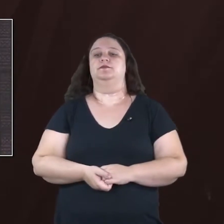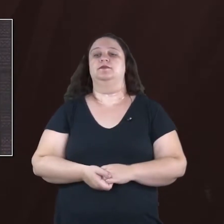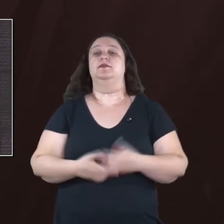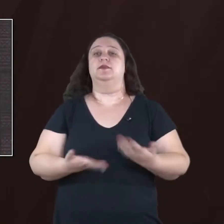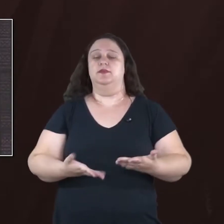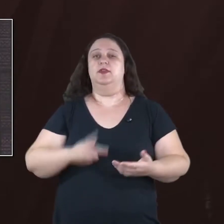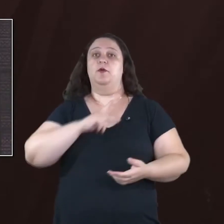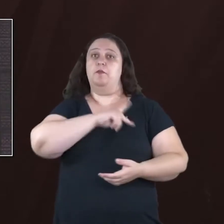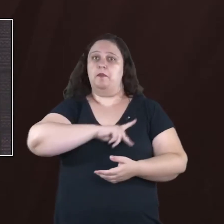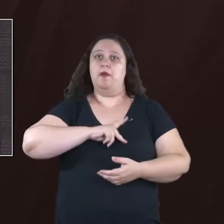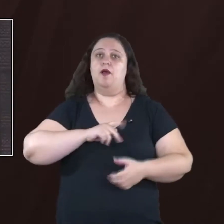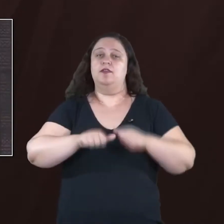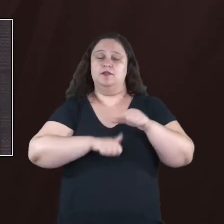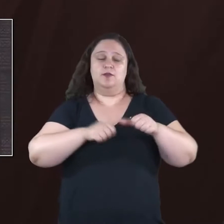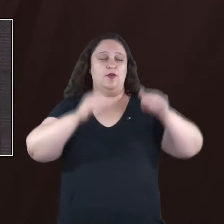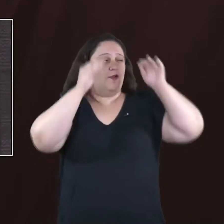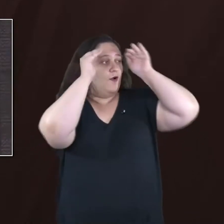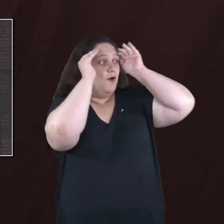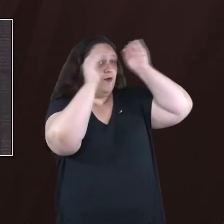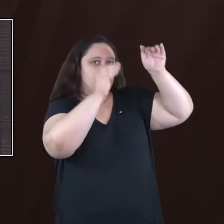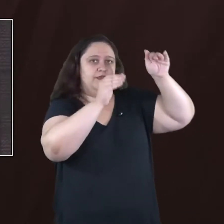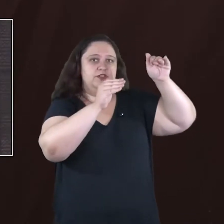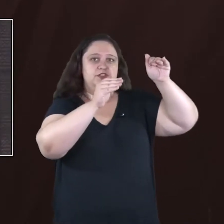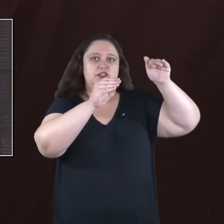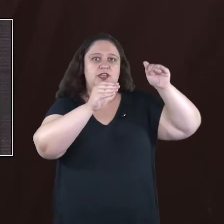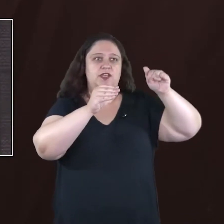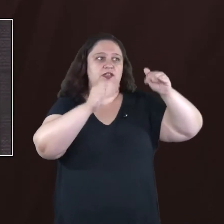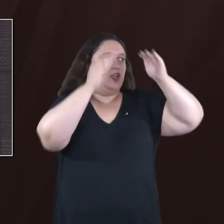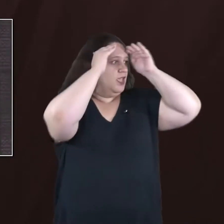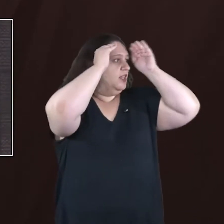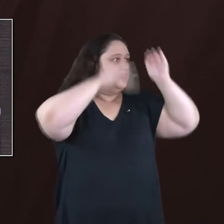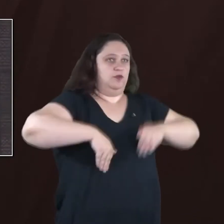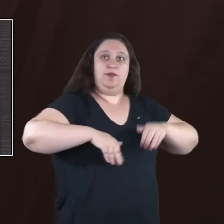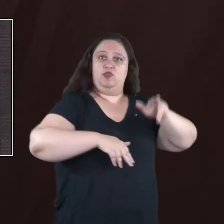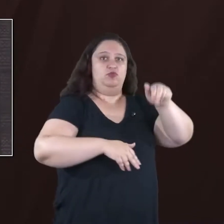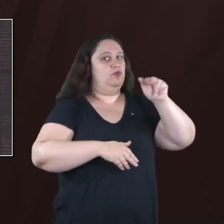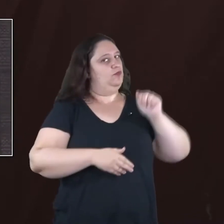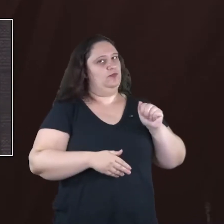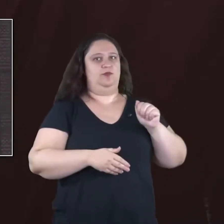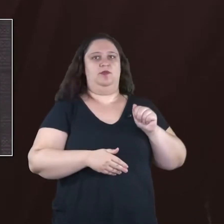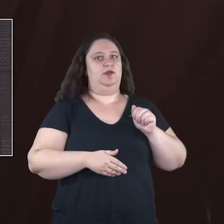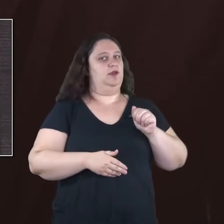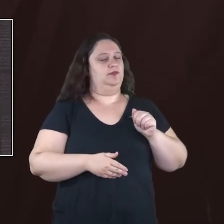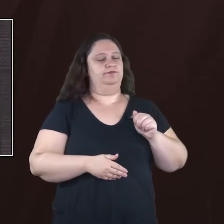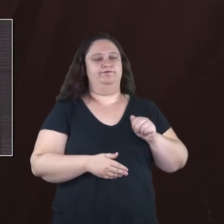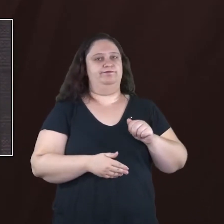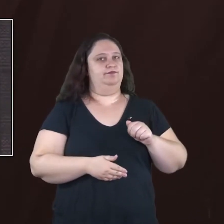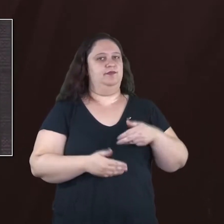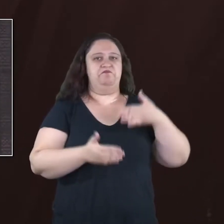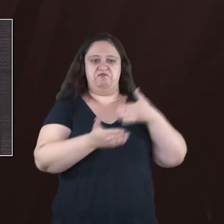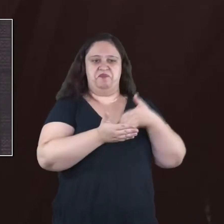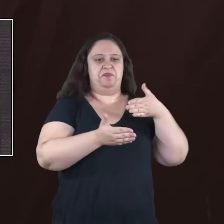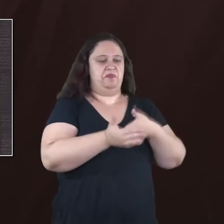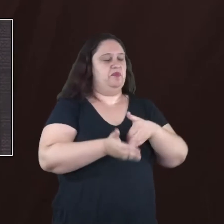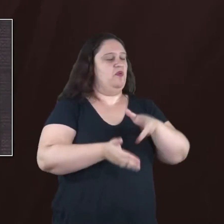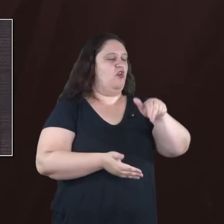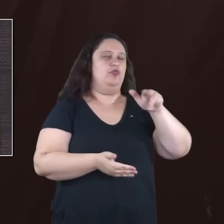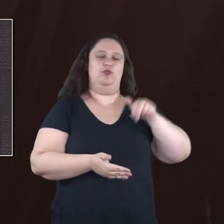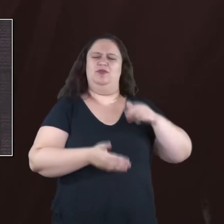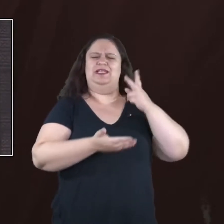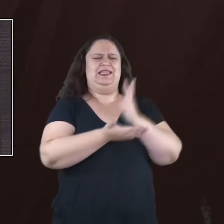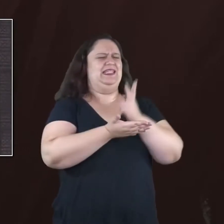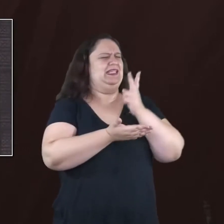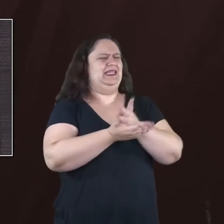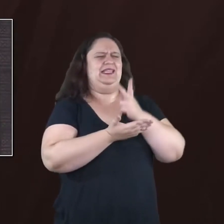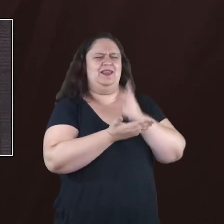tornou obediente a essa visão. Nunca mais ele recalcitrou contra os aguilhões de Deus.